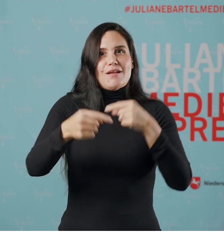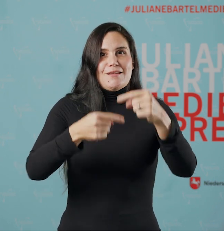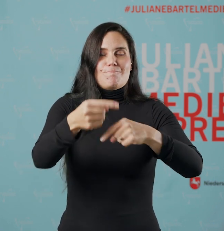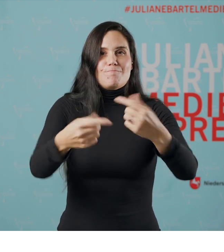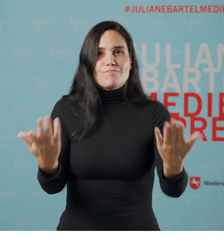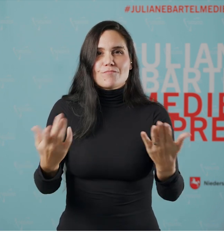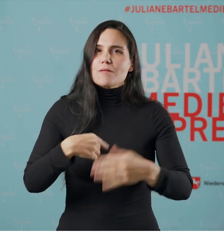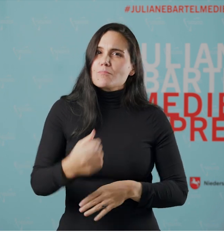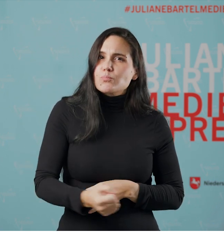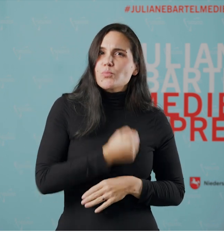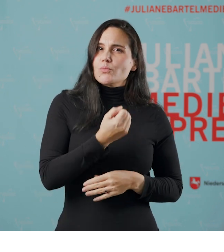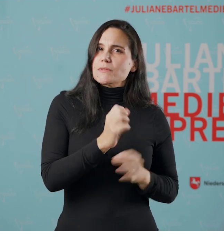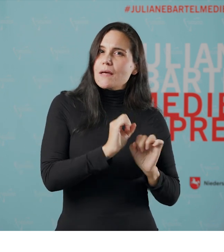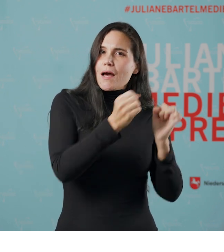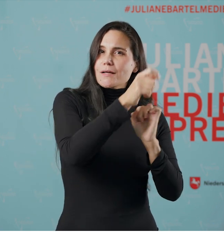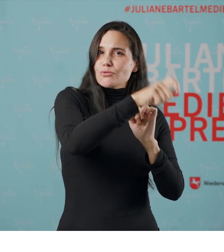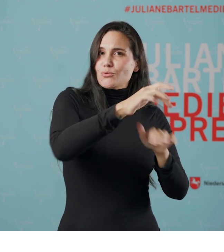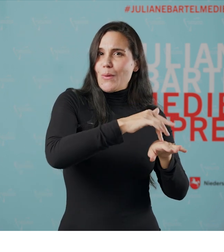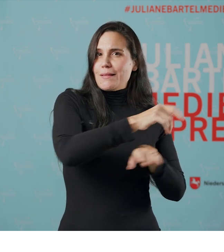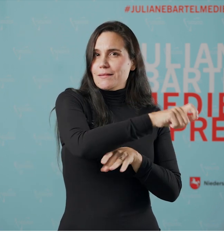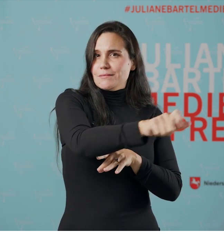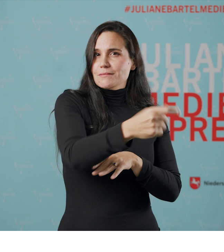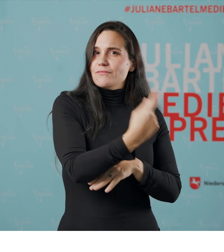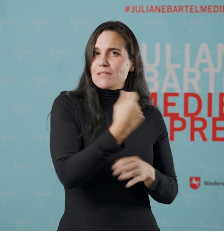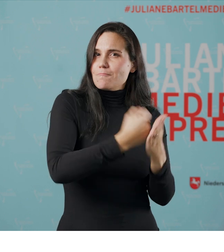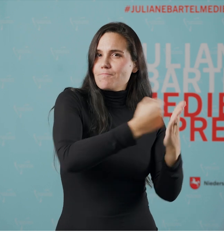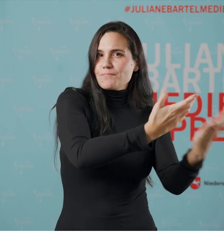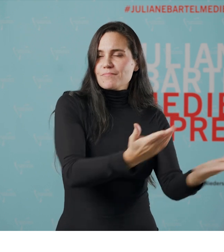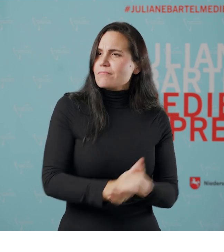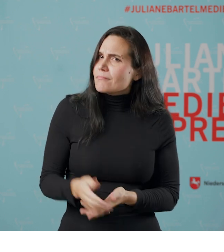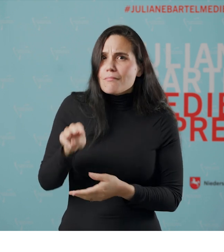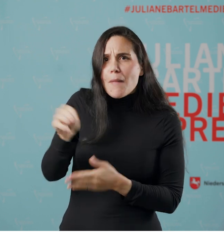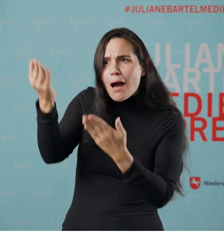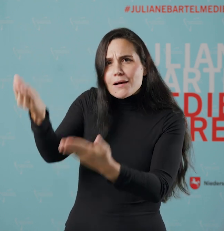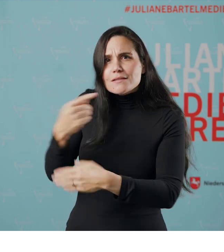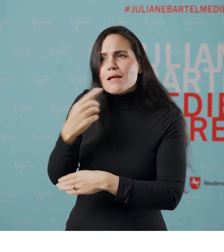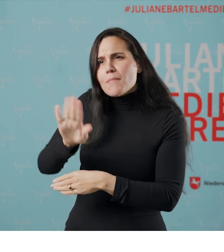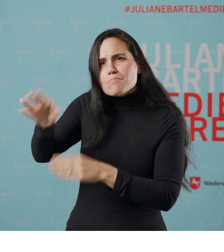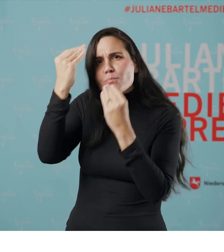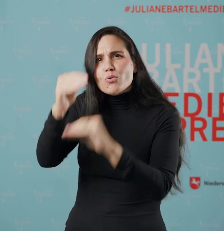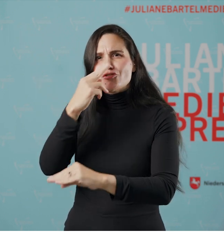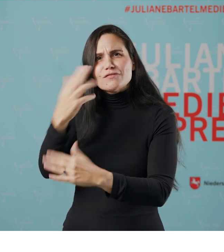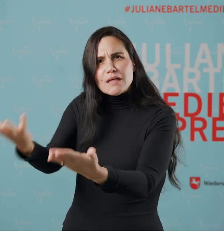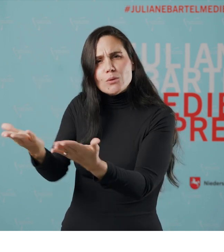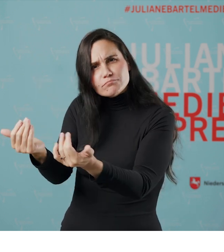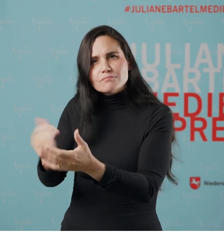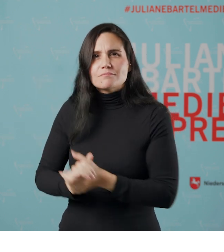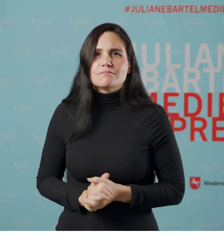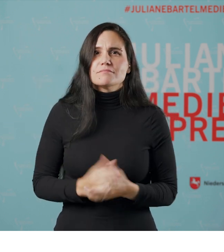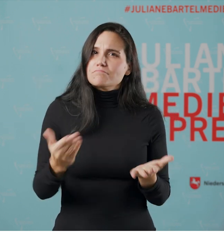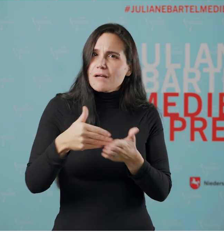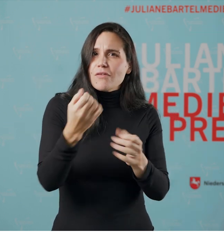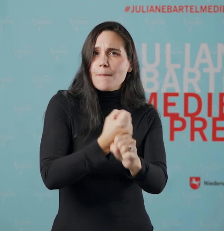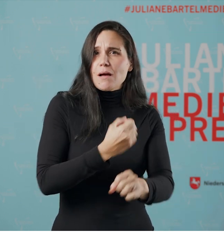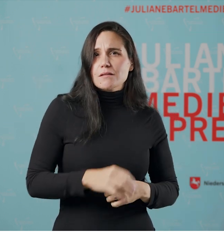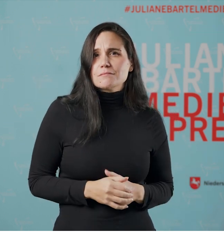alles am Laufen und es sind mutige AkteurInnen in diesem Feld. Maren, sag doch mal, wie lautet eigentlich deine Botschaft? Kurz und pick dann